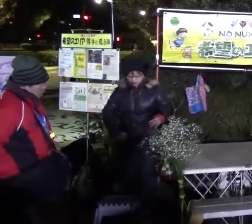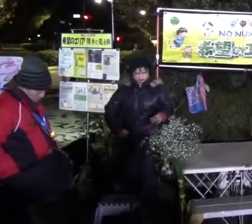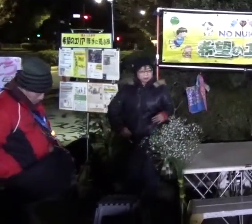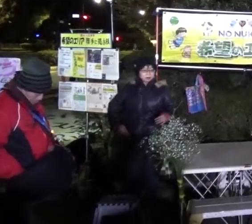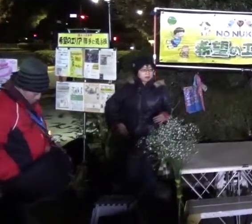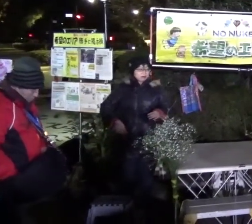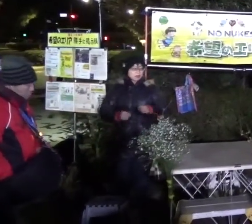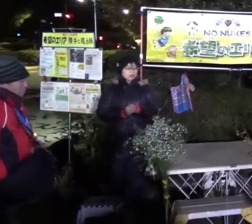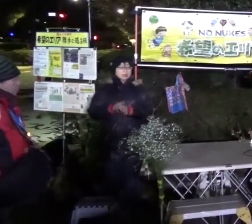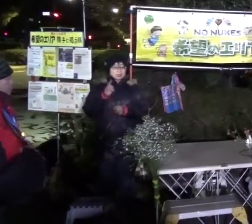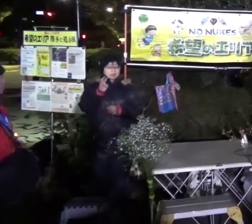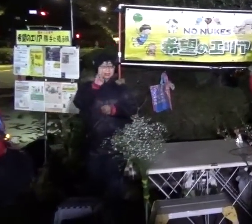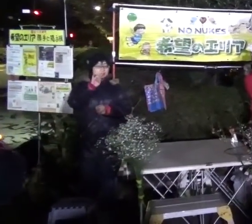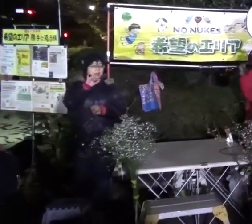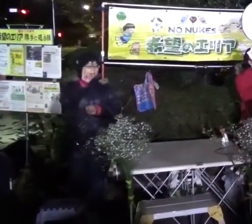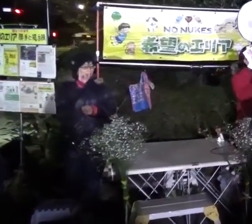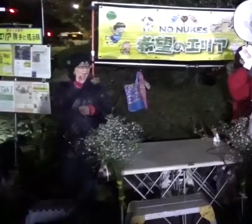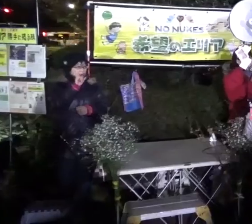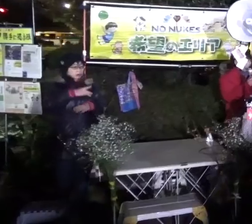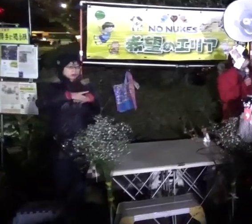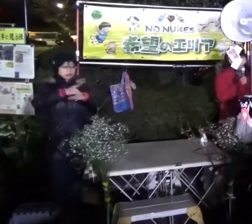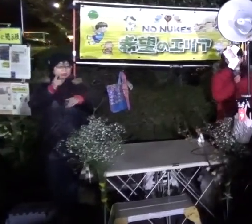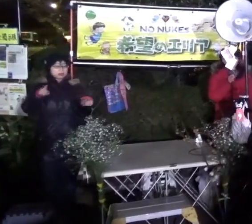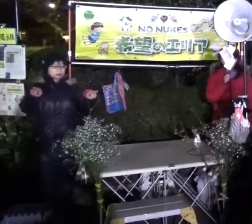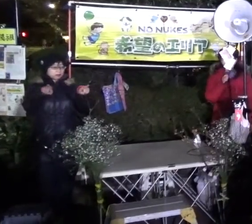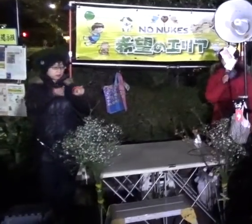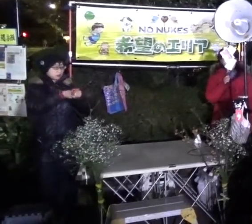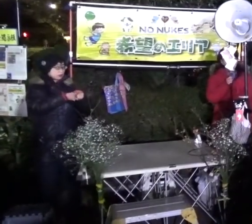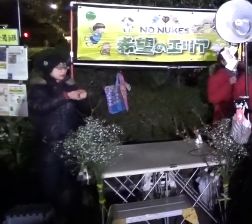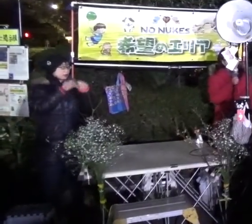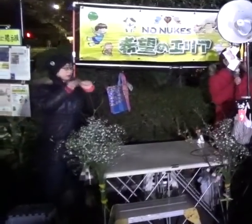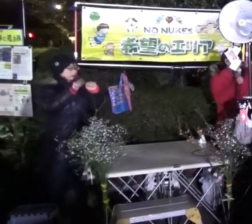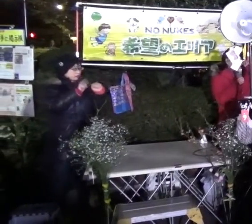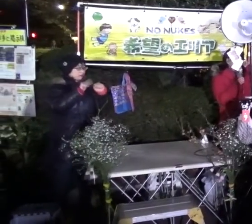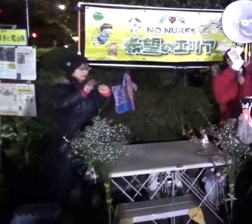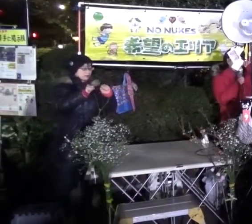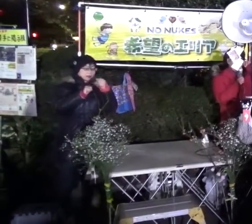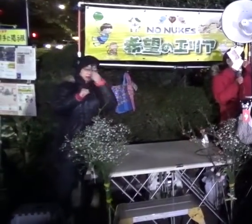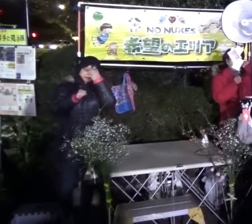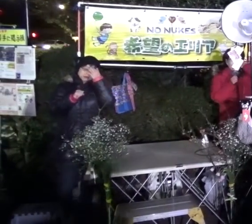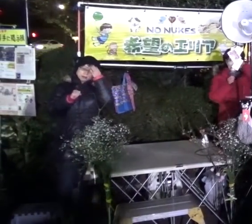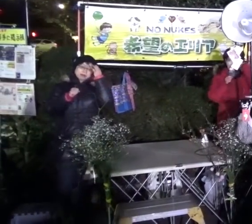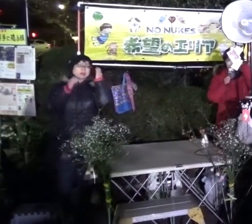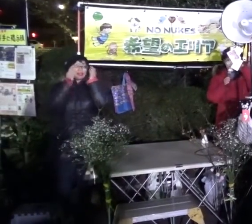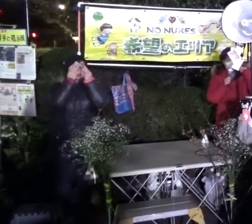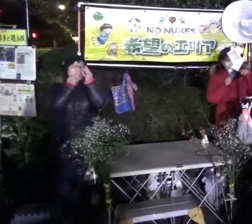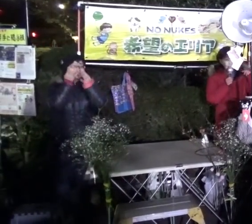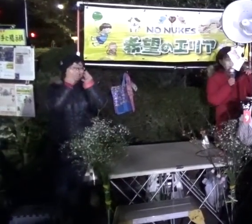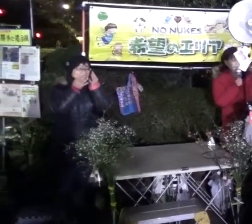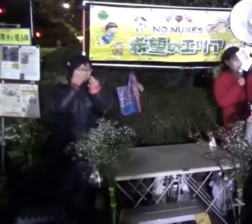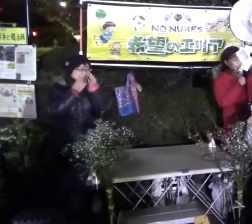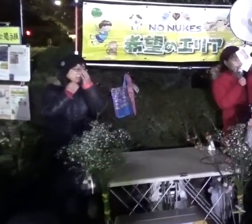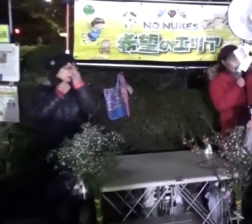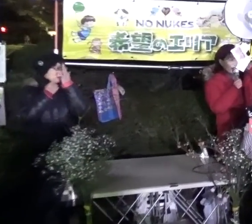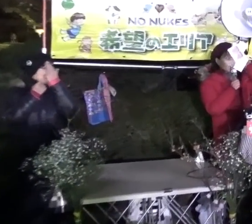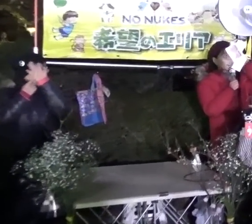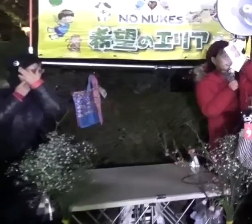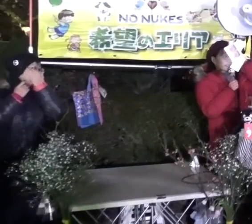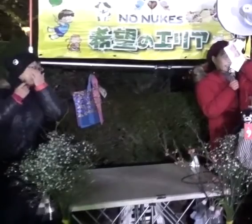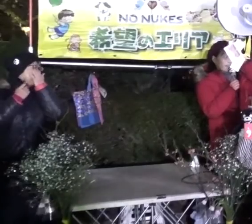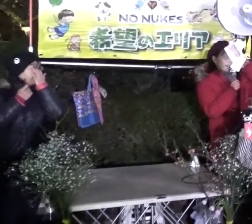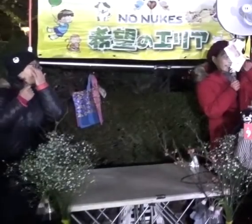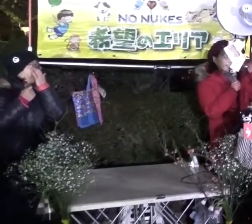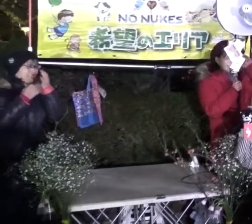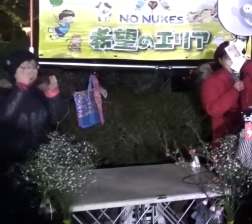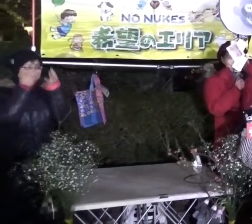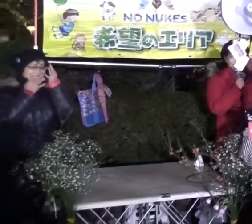ずっと最初から一緒に、ね、声を上げてくださってて、 ちょっとウルウルするんだけど、ね、どういうこと。 私もかなりウルウル